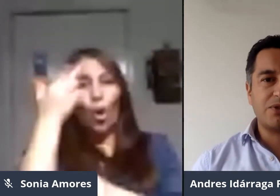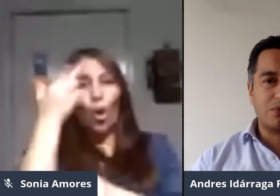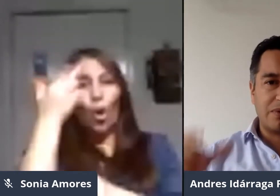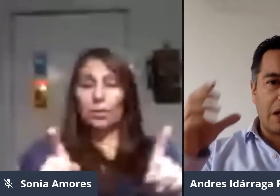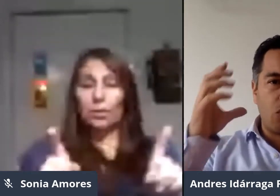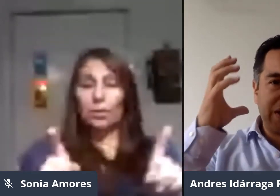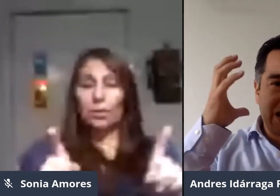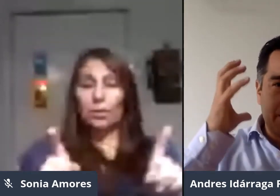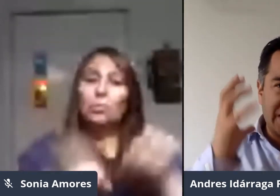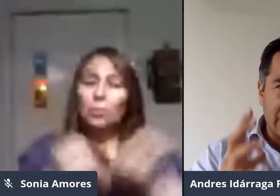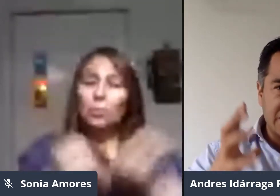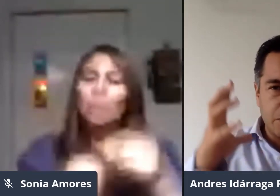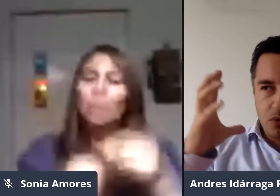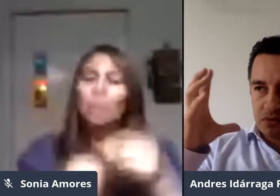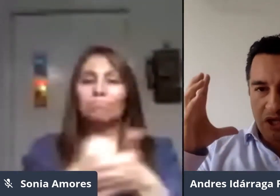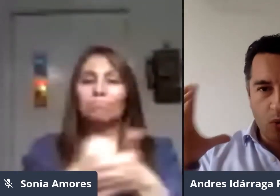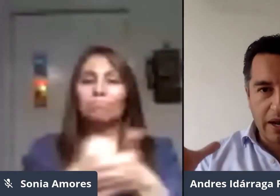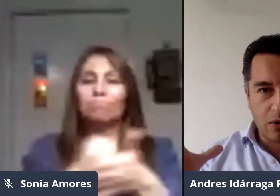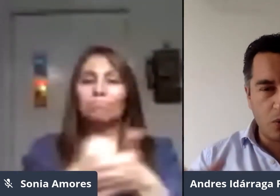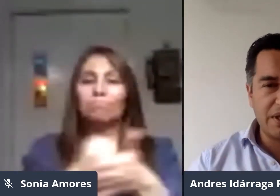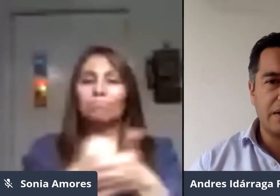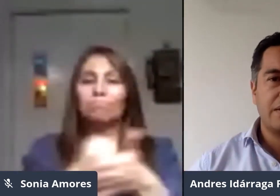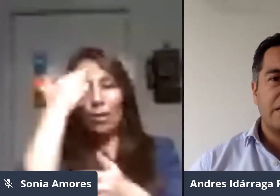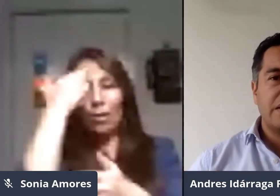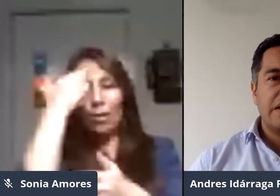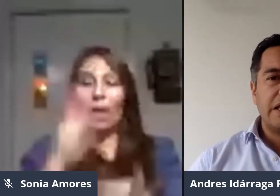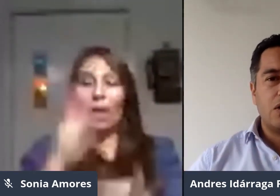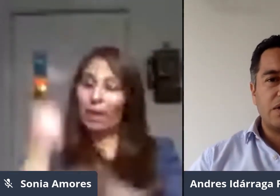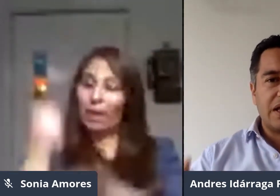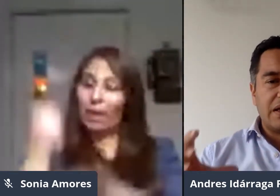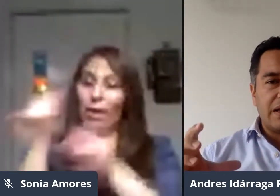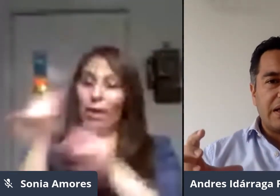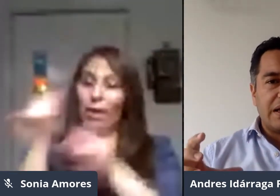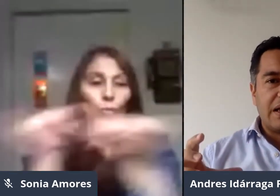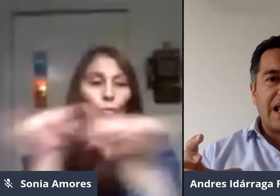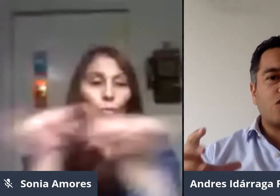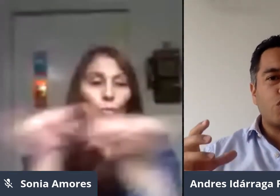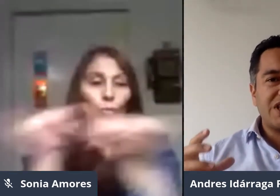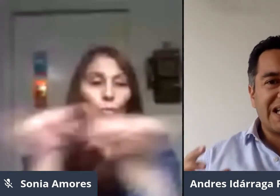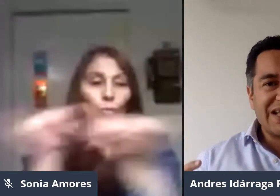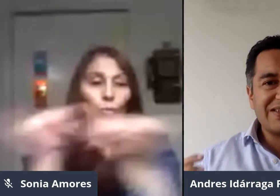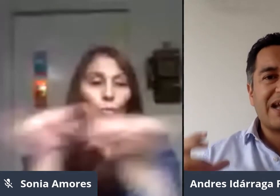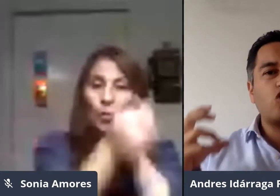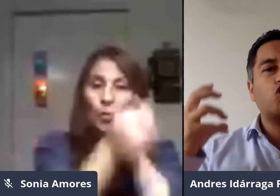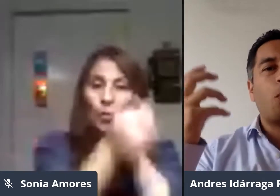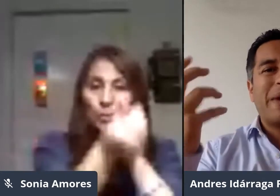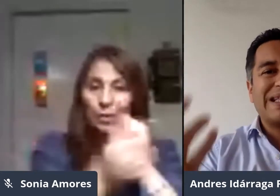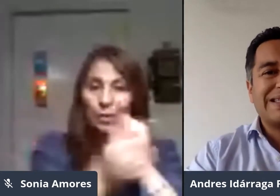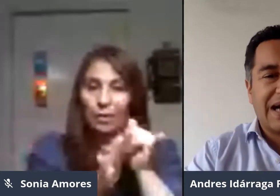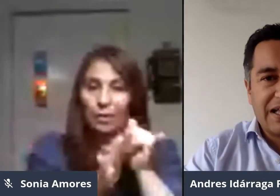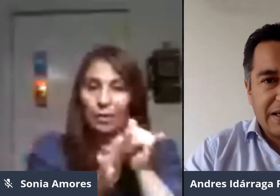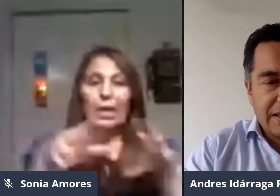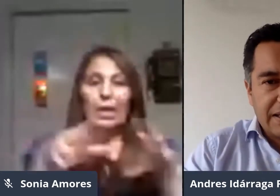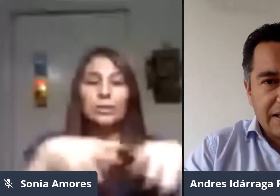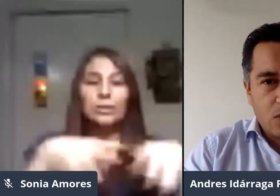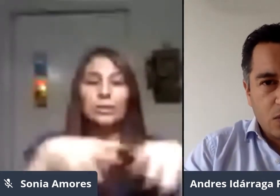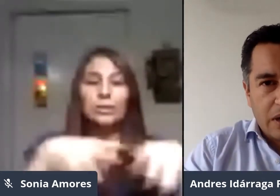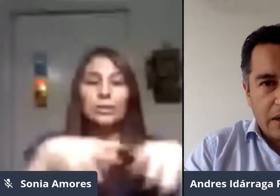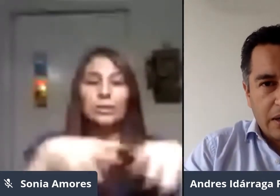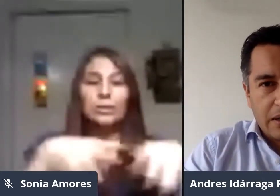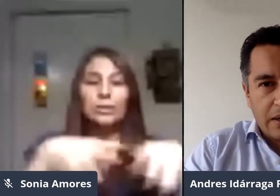romper, insisto, la lógica capitalismo igual a economía, y donde la sociedad debe estar supeditada